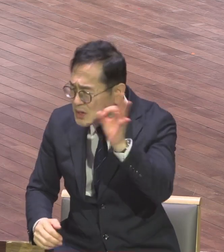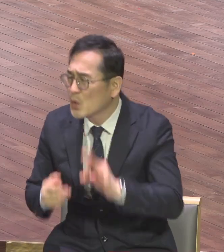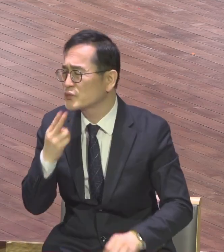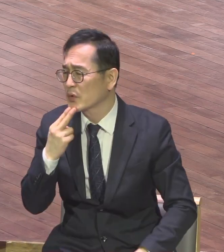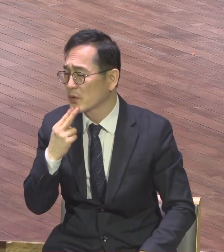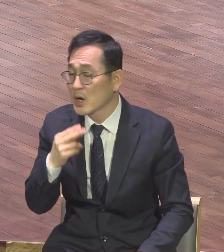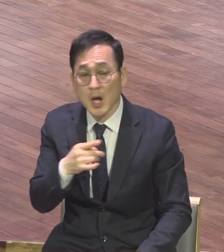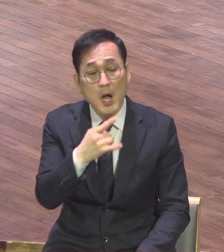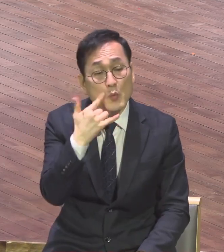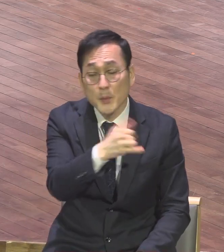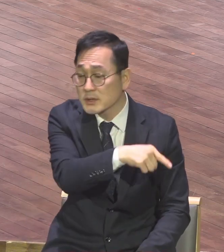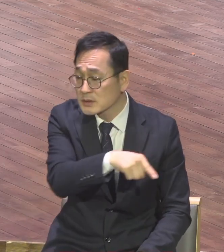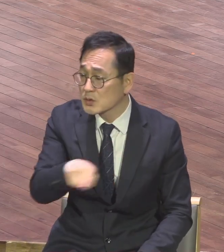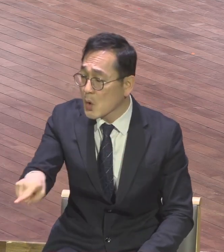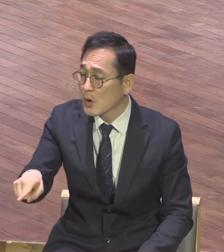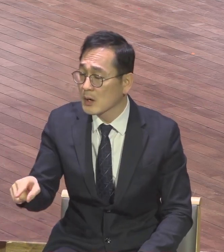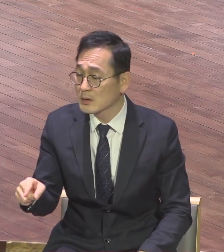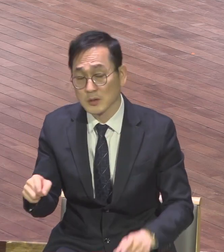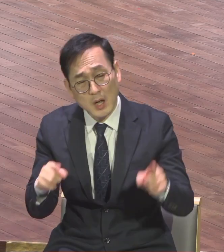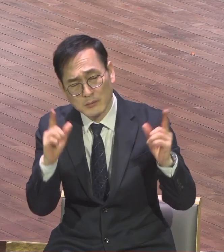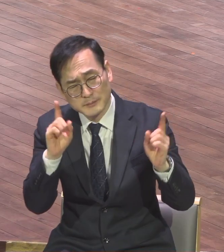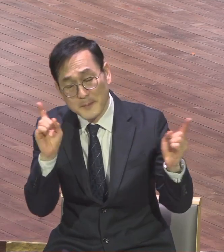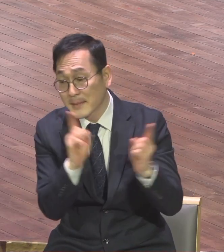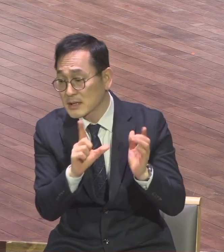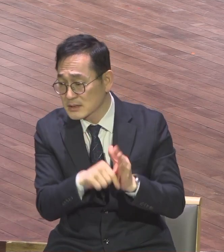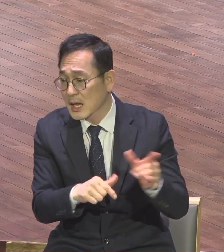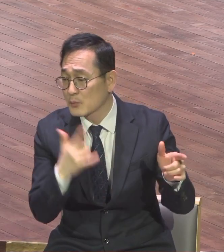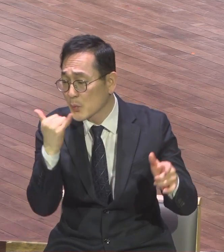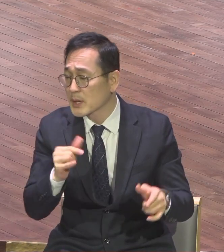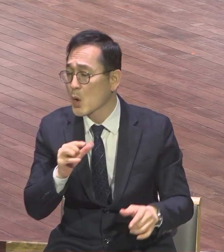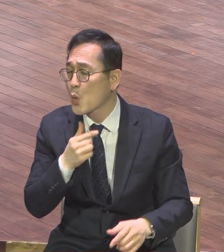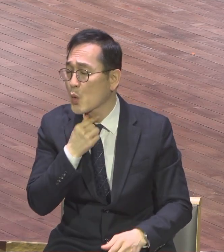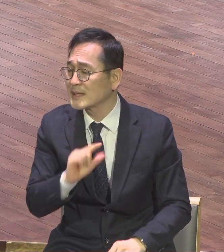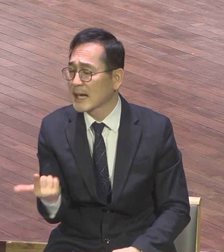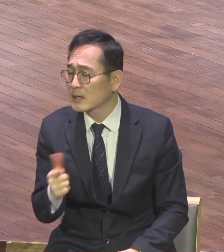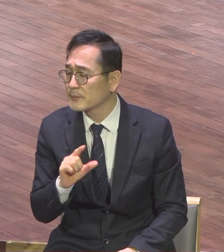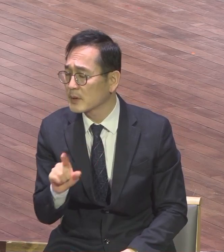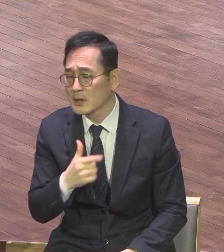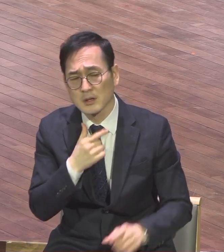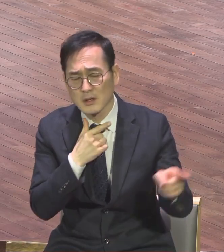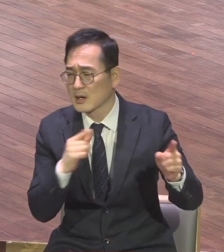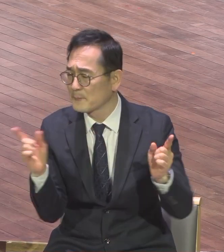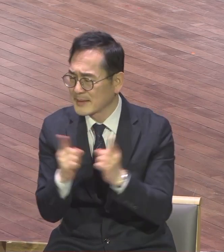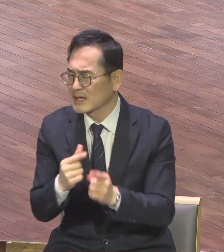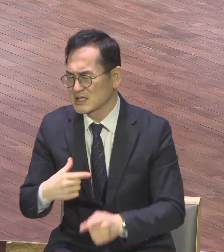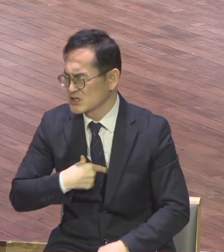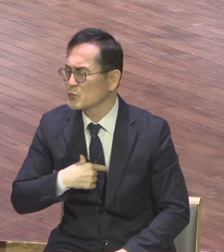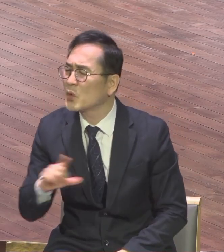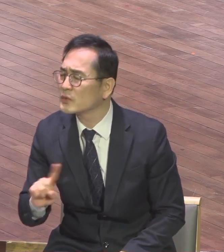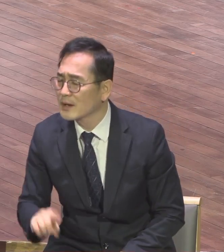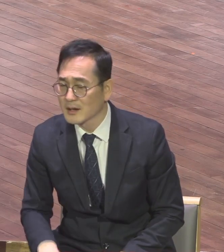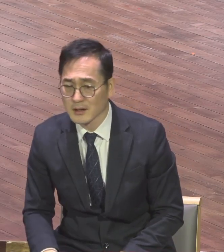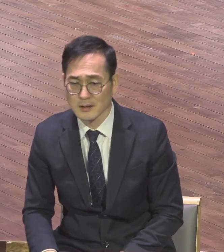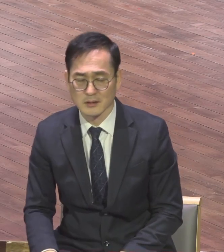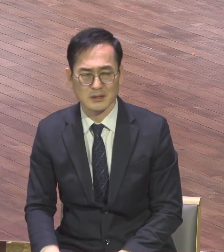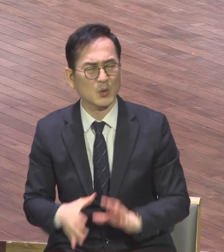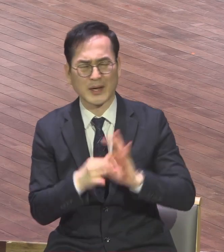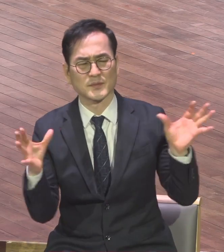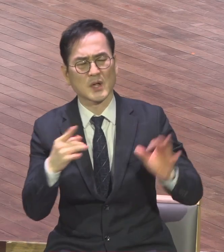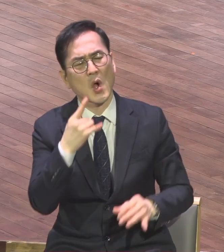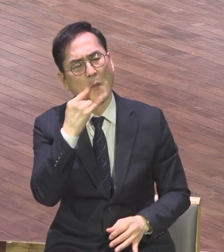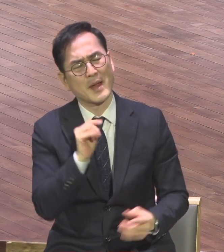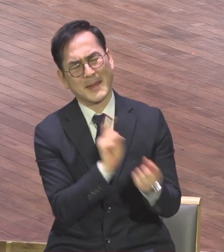만약에 부모가 널 만나는 거 원하지 않으면 어떡할 거냐. 너 두 번 세 번 버림받으면 괜찮겠냐. 감당할 수 있겠냐. 라고 하니까 이 친구